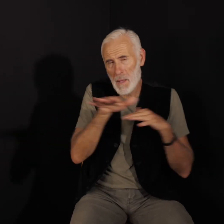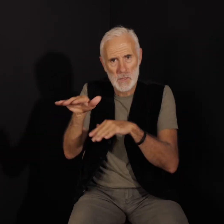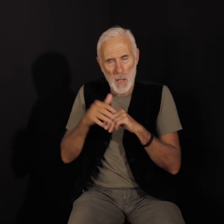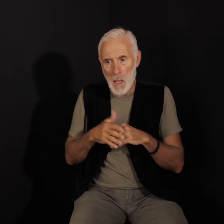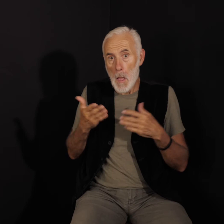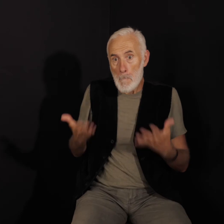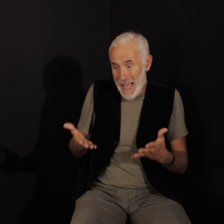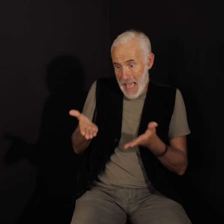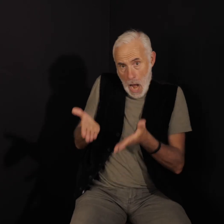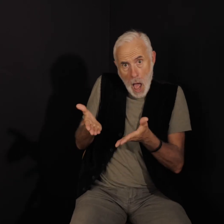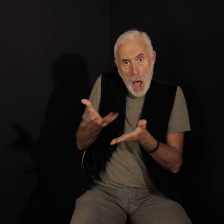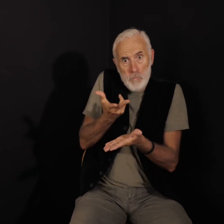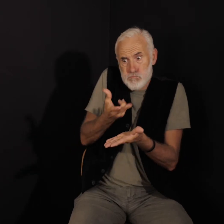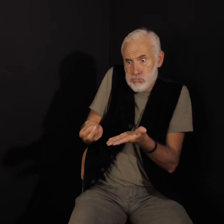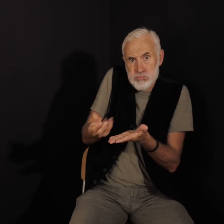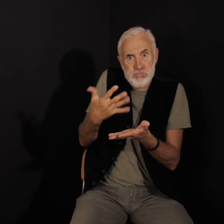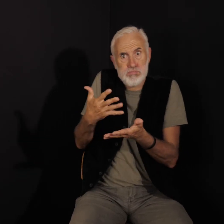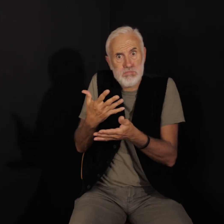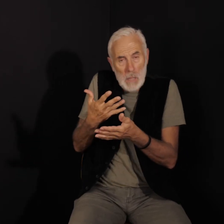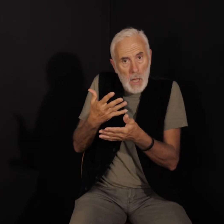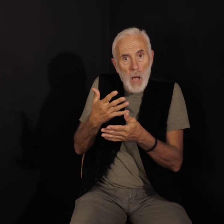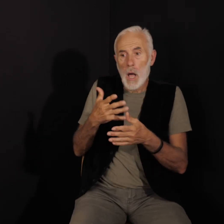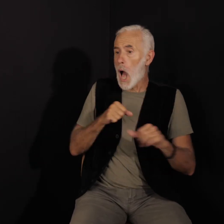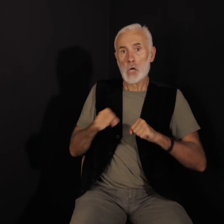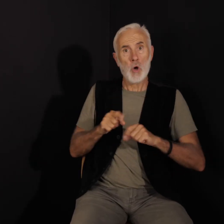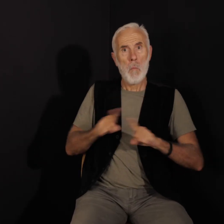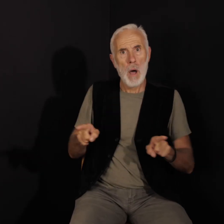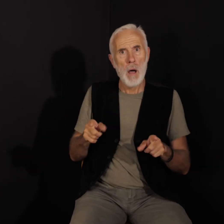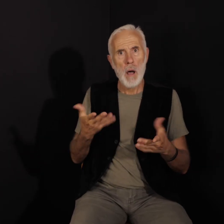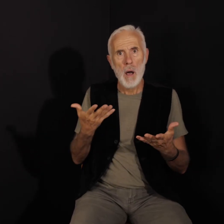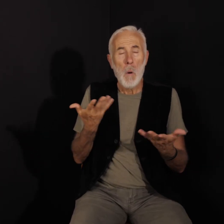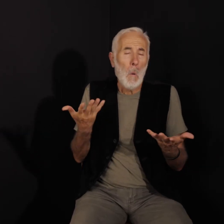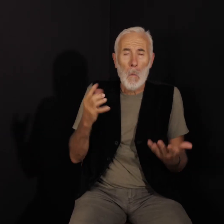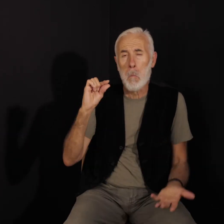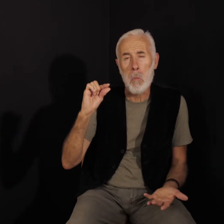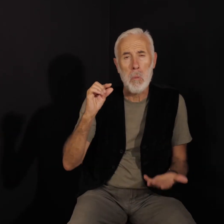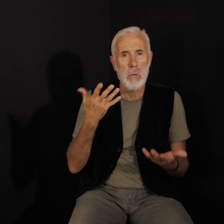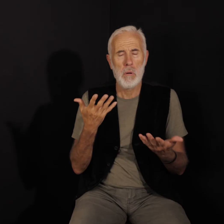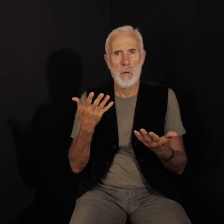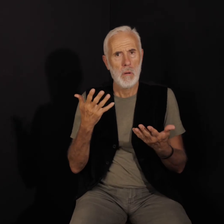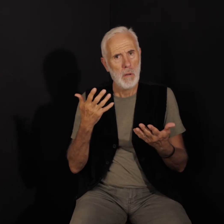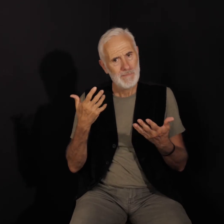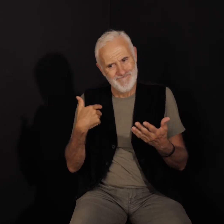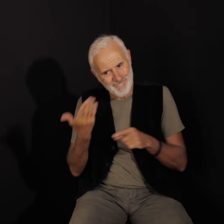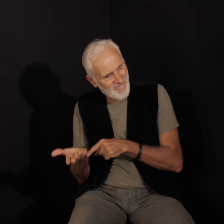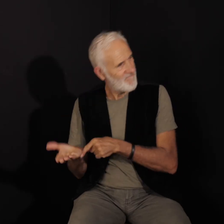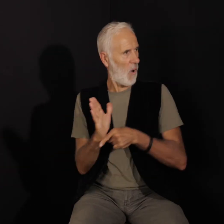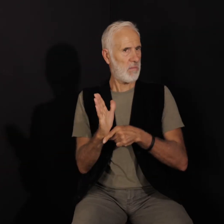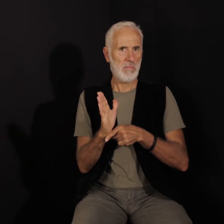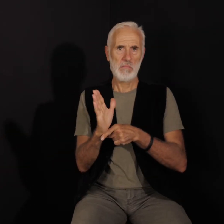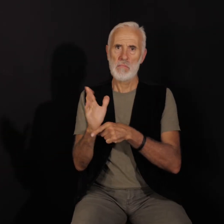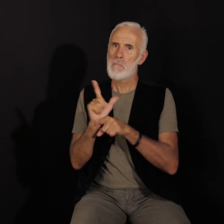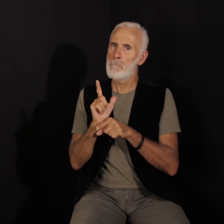ne le faisons pas, ou très peu. Donc, je voulais témoigner de ça. Et je voulais aussi, avec le